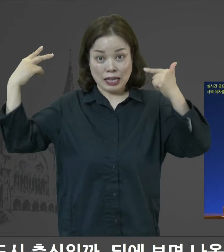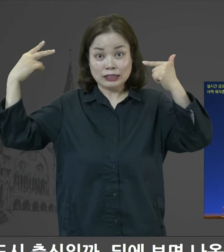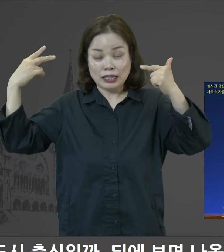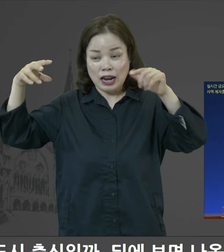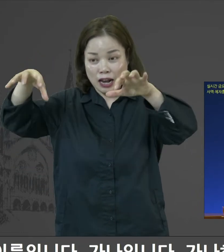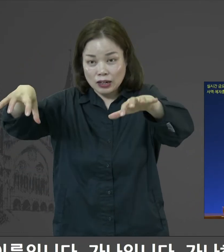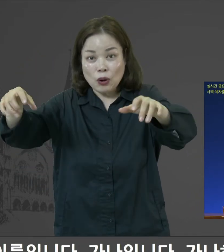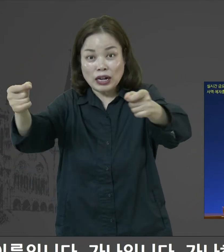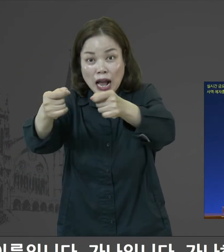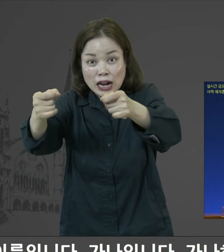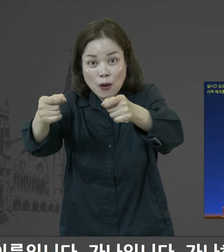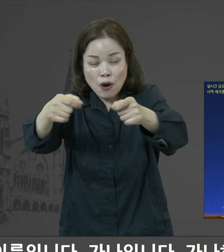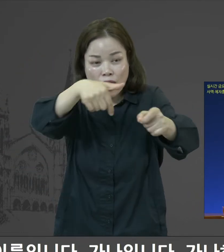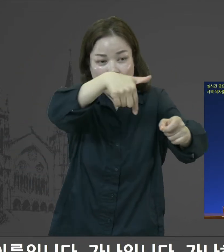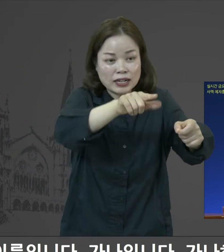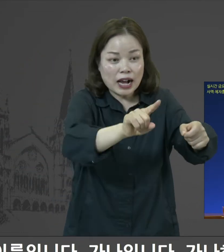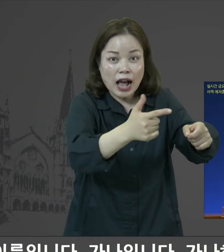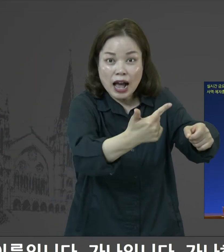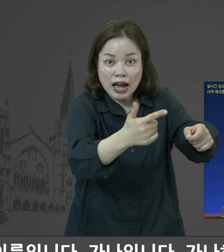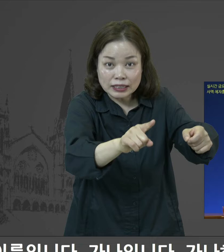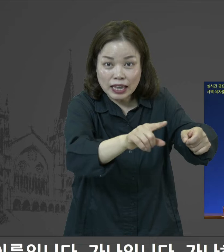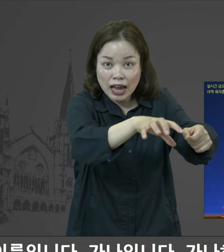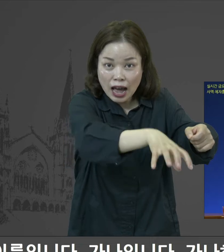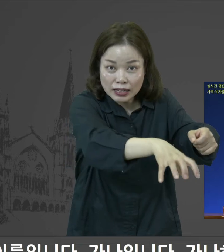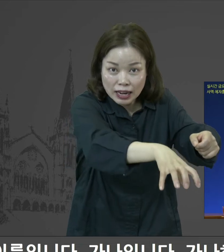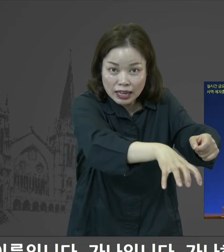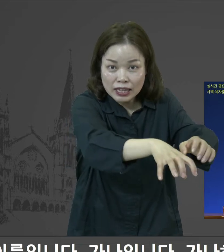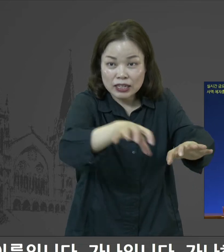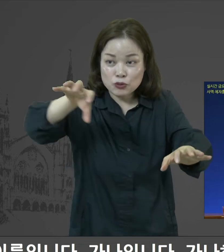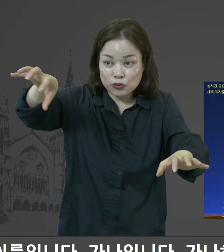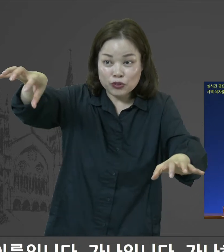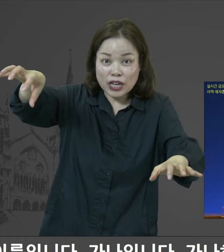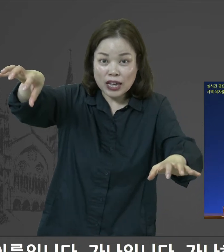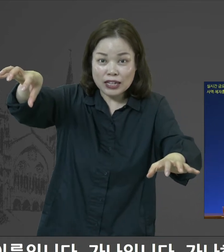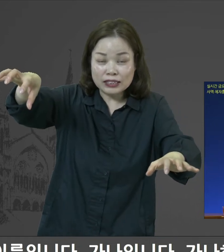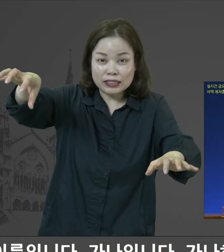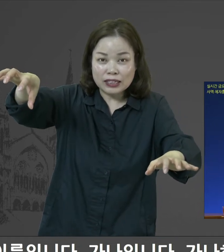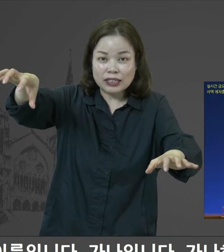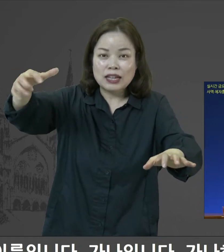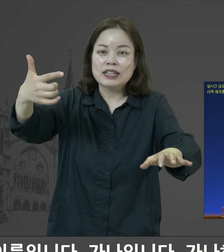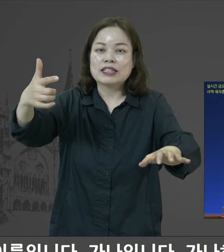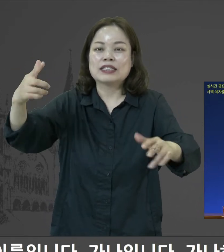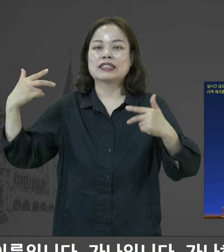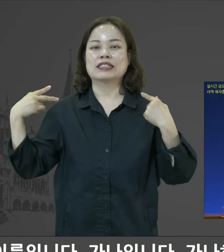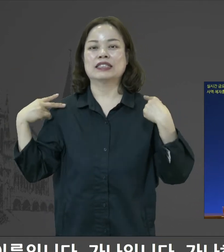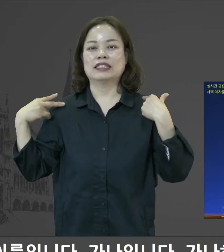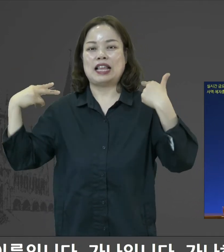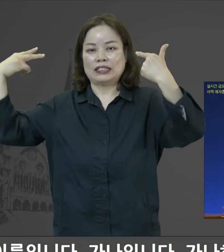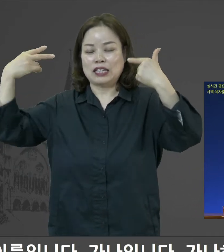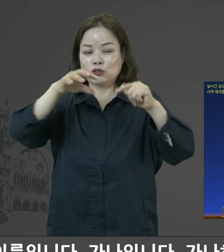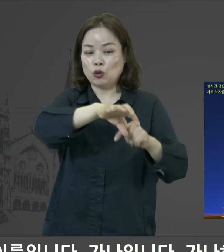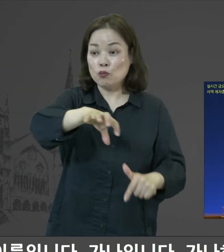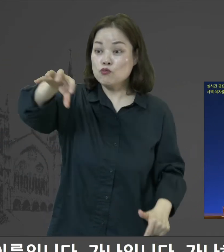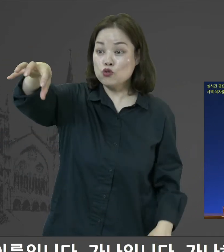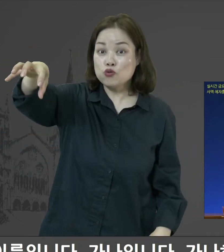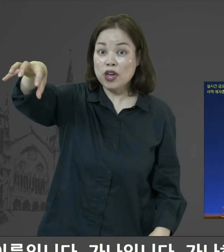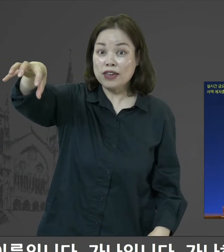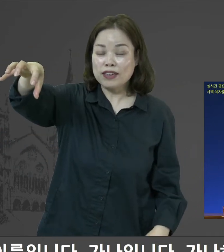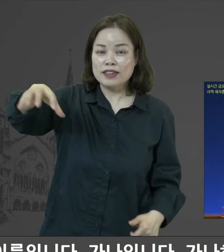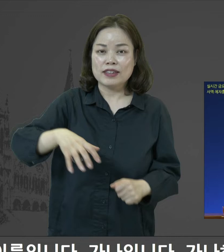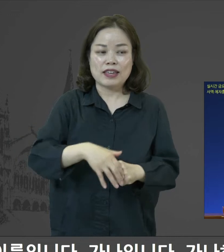다 그래도 가나는 조금 아래 산동네고요, 이 나사렛은 더 윗 산동네입니다. 그러니까 이